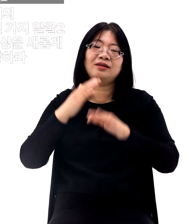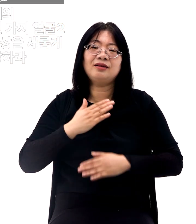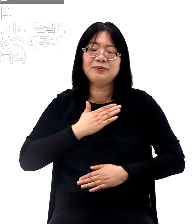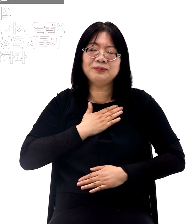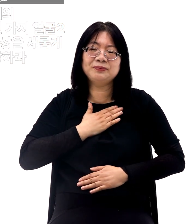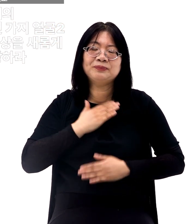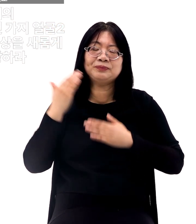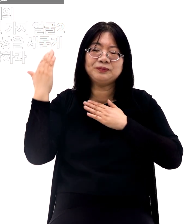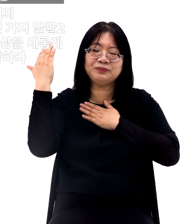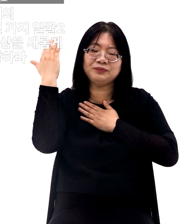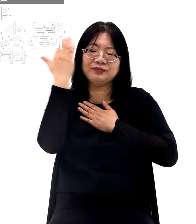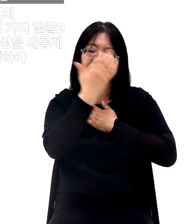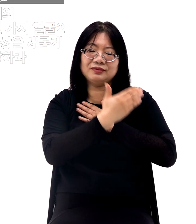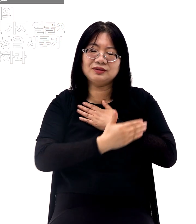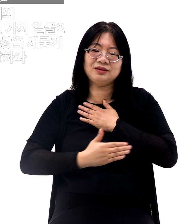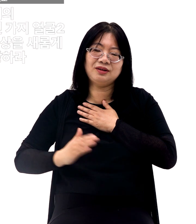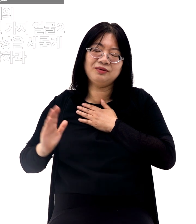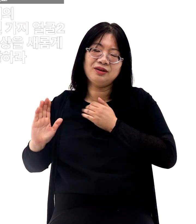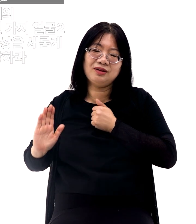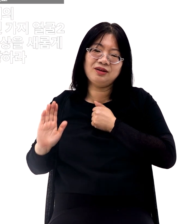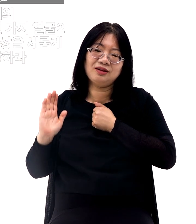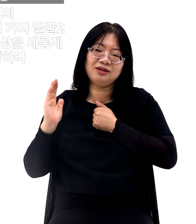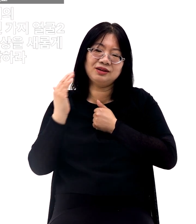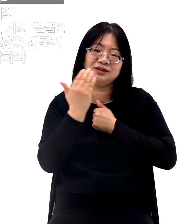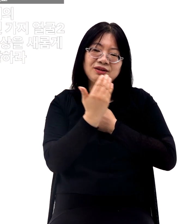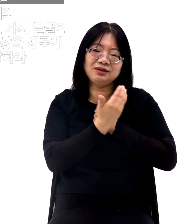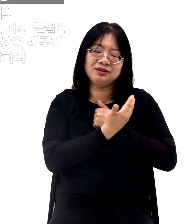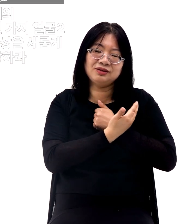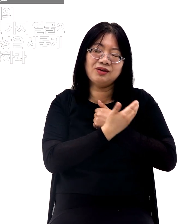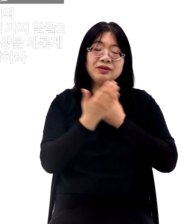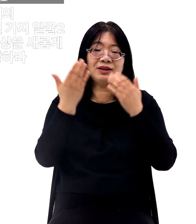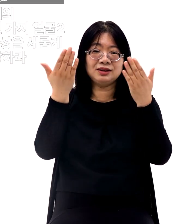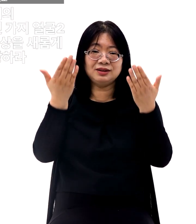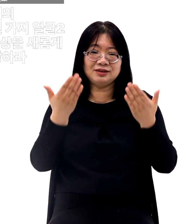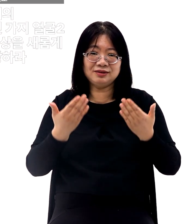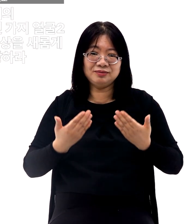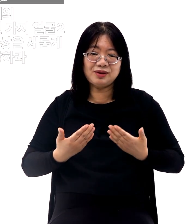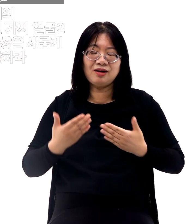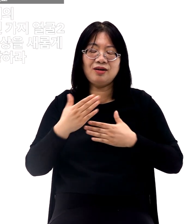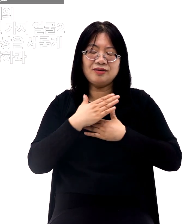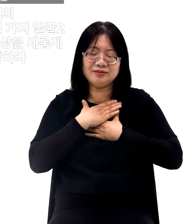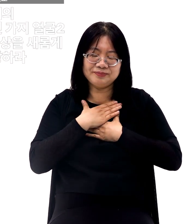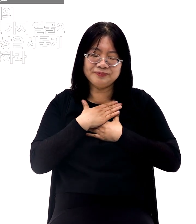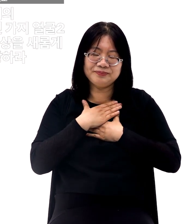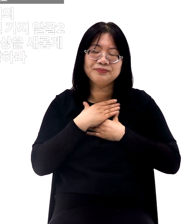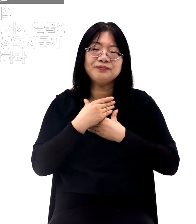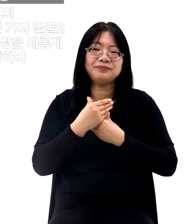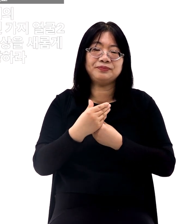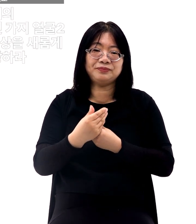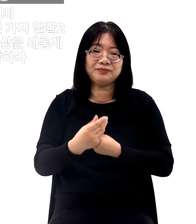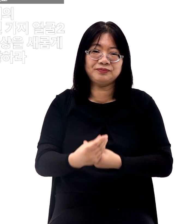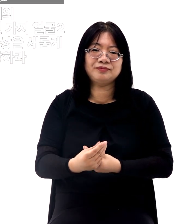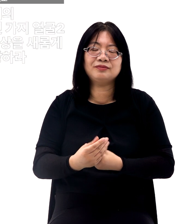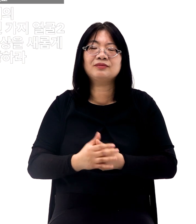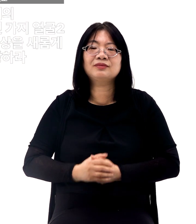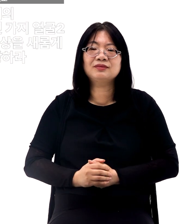내 몸을 감싸며 주어지는